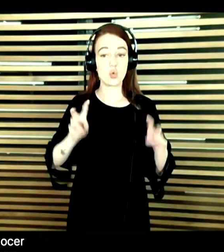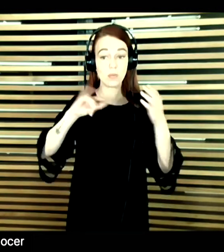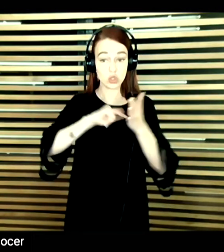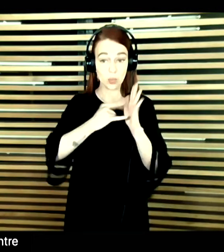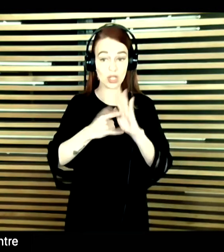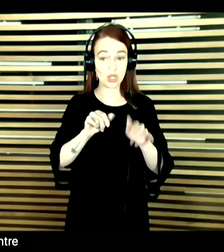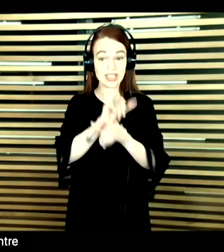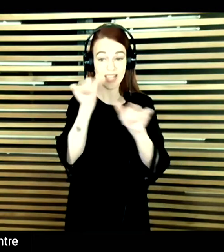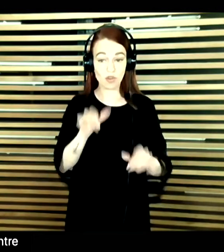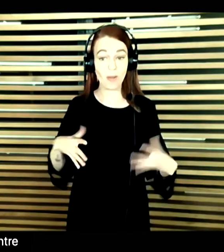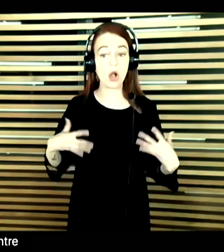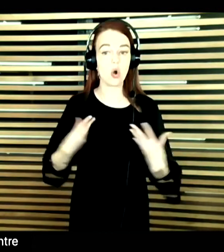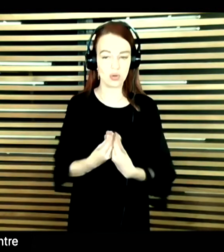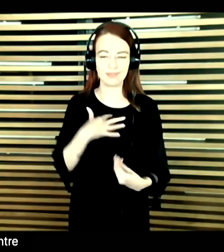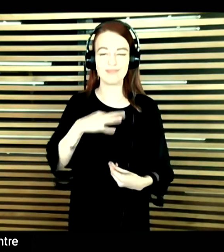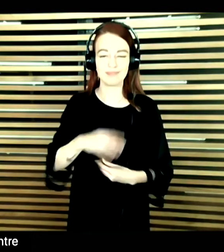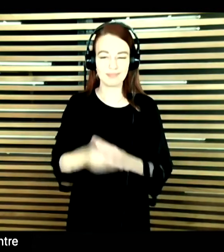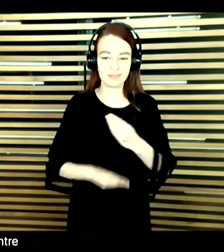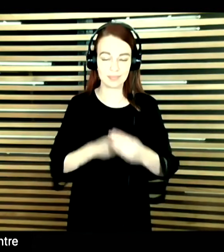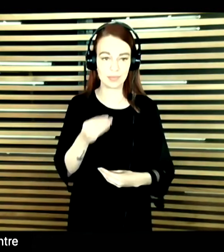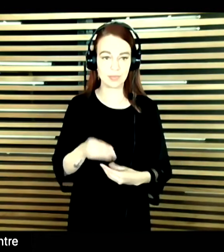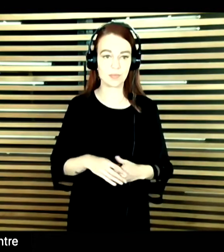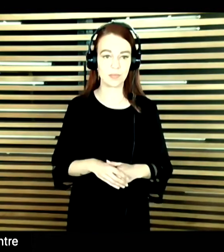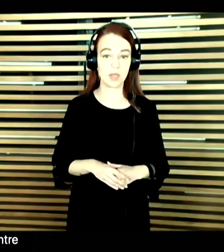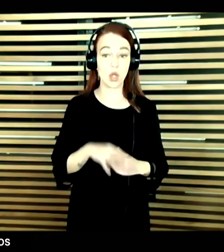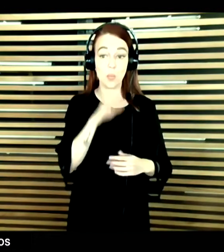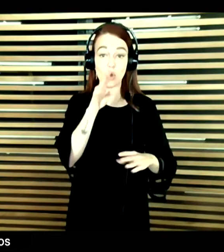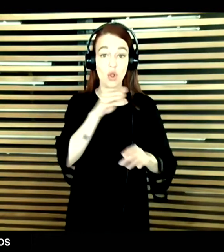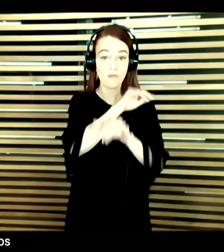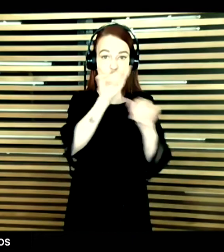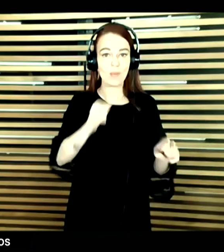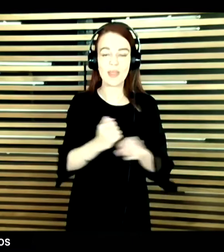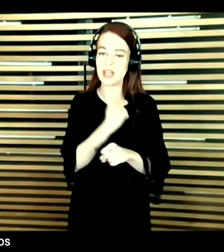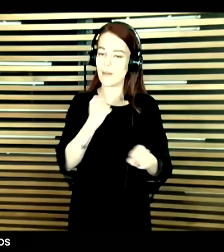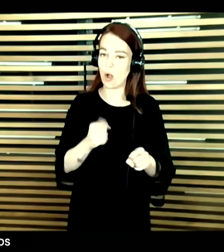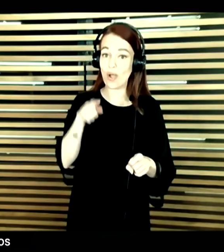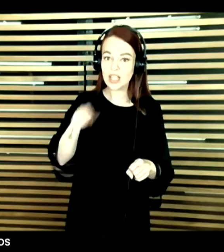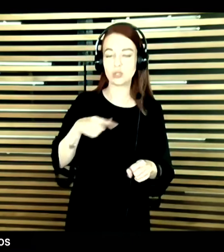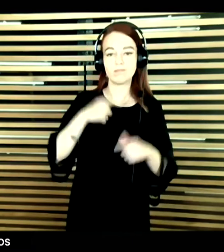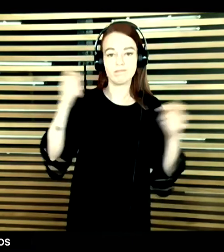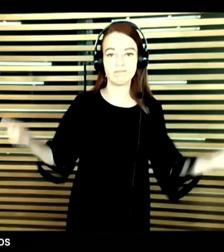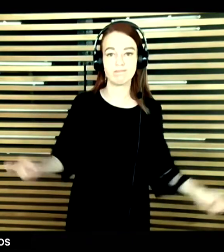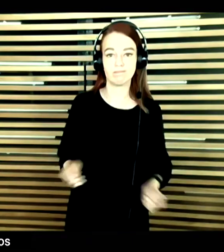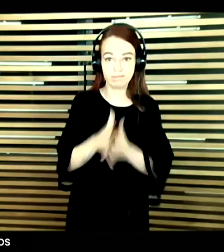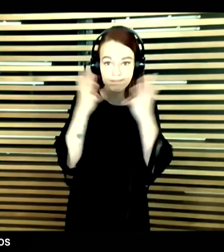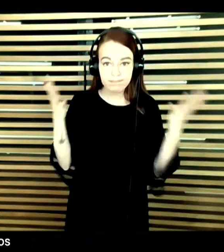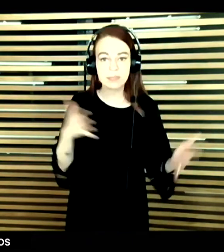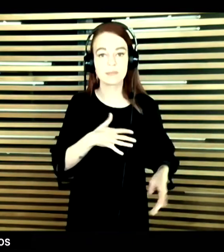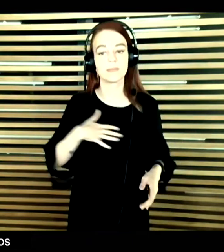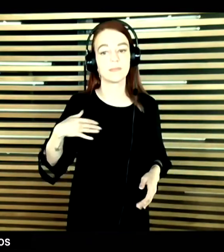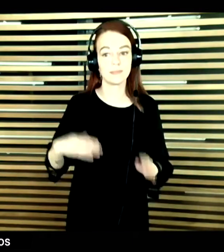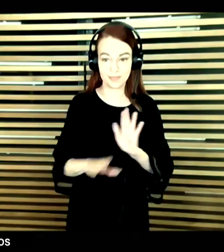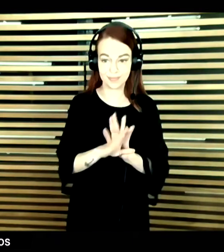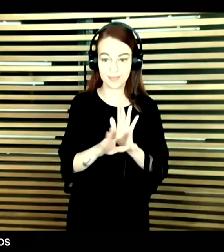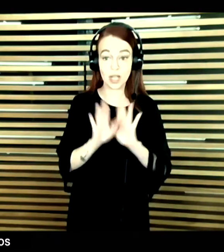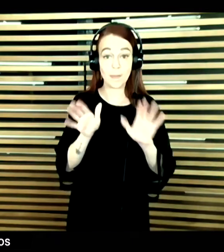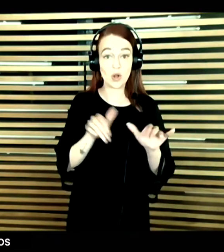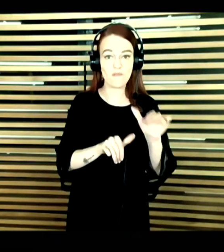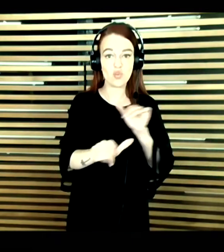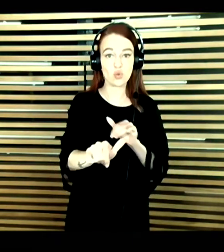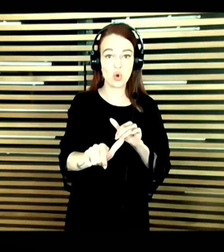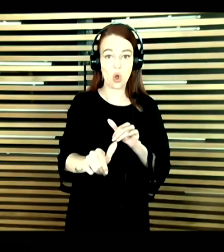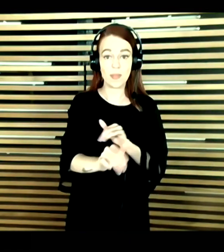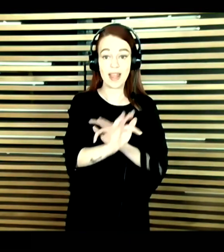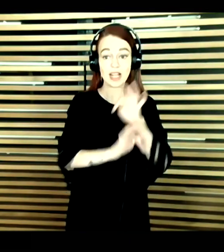conjunta. Esa línea de trabajo queremos seguir potenciándola también. Pero el futuro de las